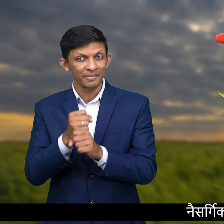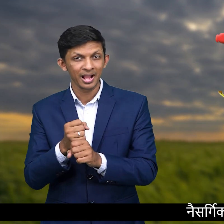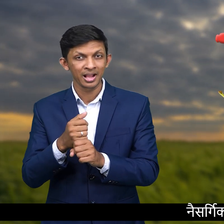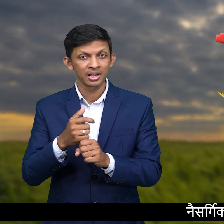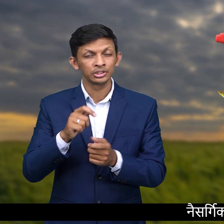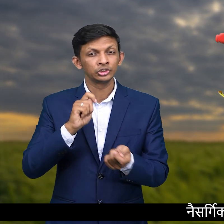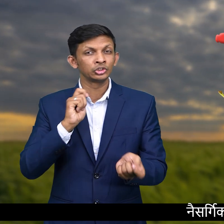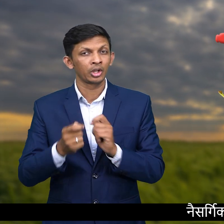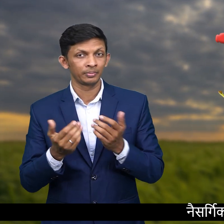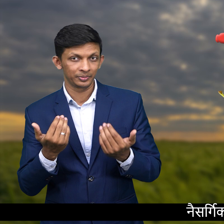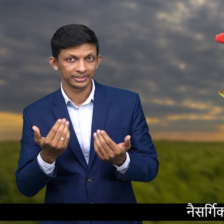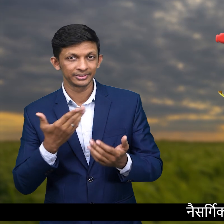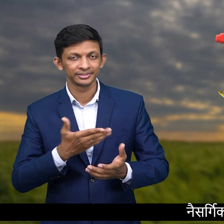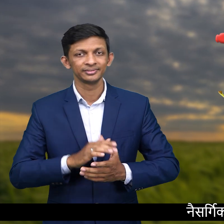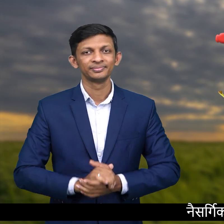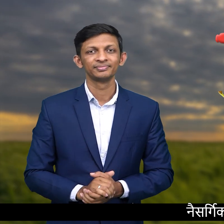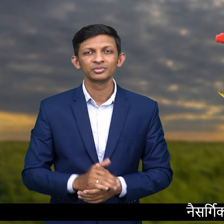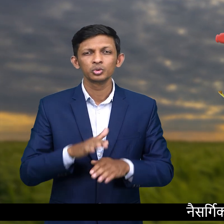नैसर्गिक आणि मानवनिर्मित बदल.